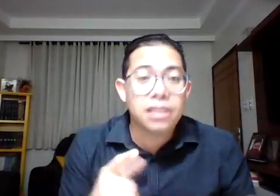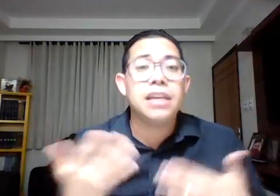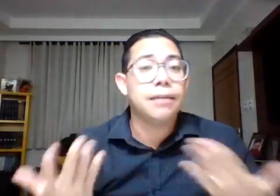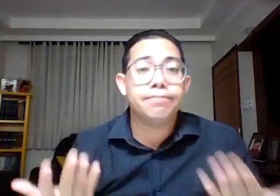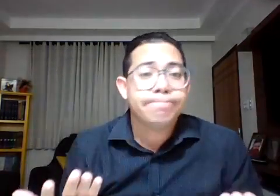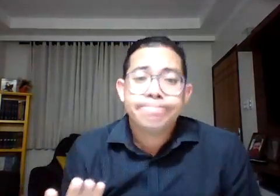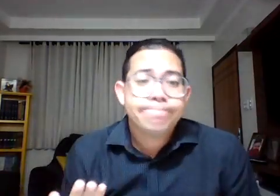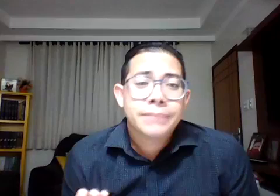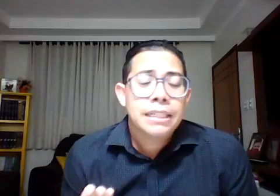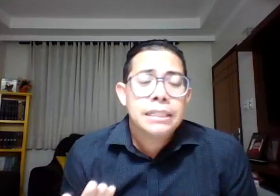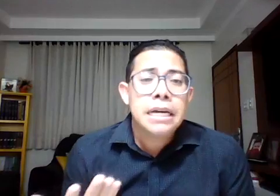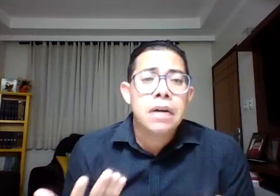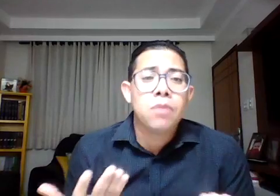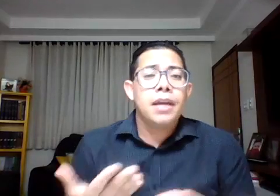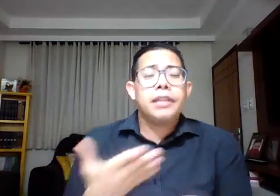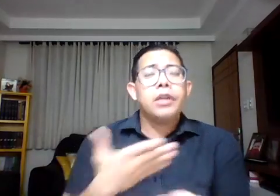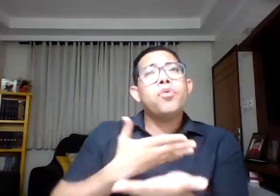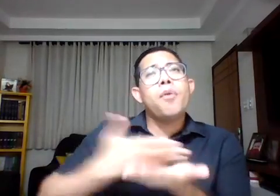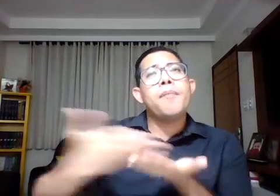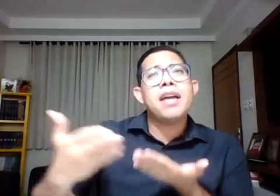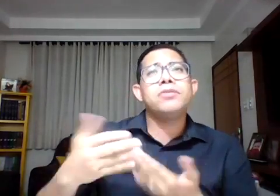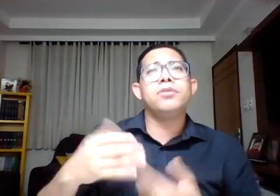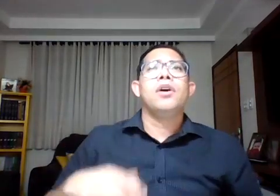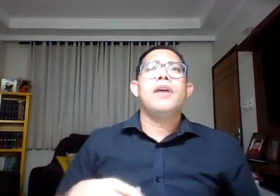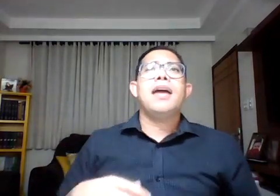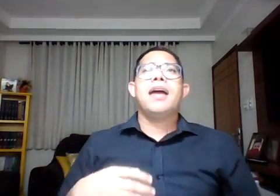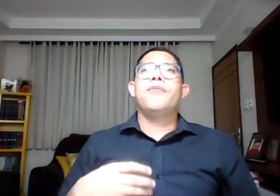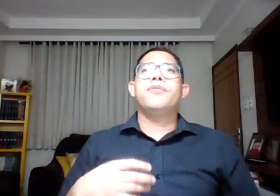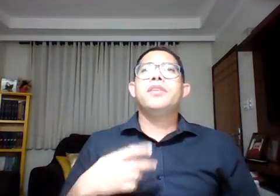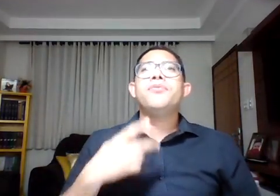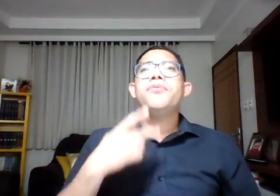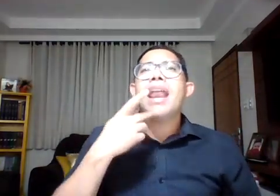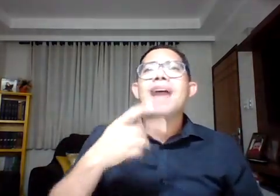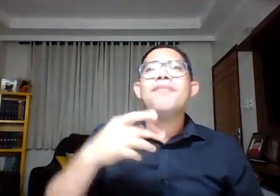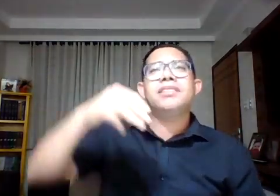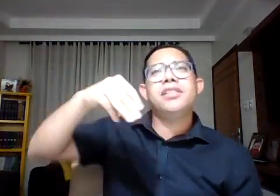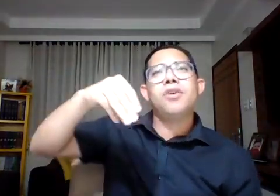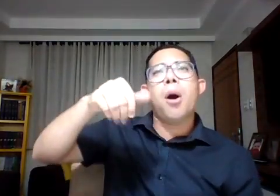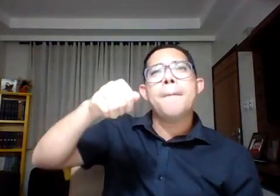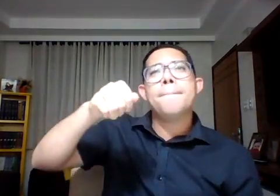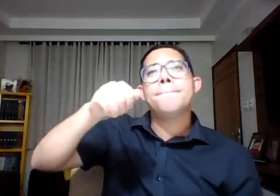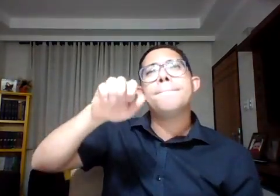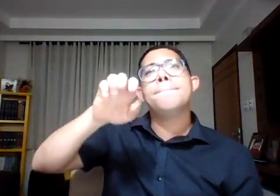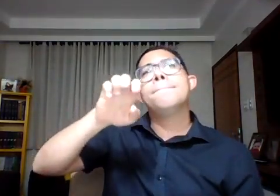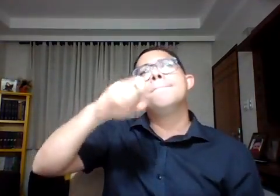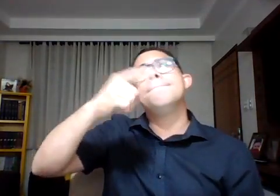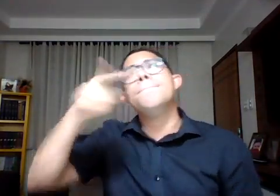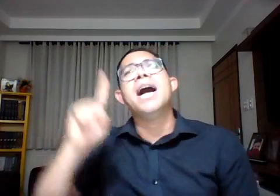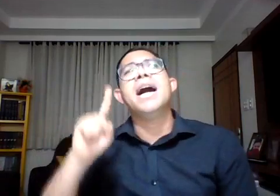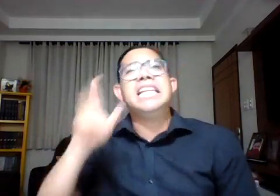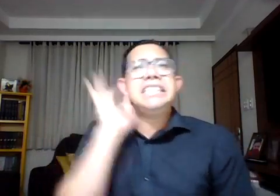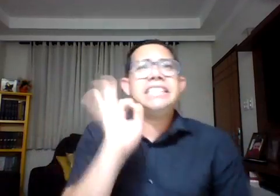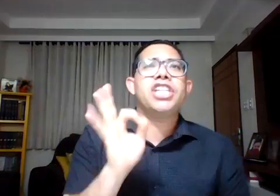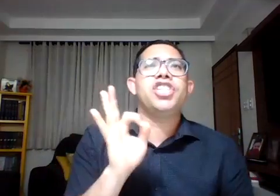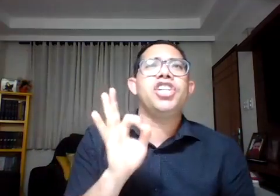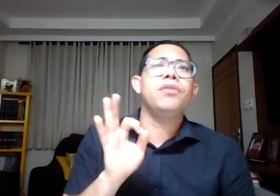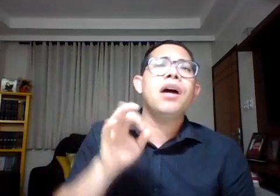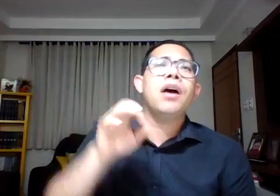conseguia? Não. Então, no começo, você não falava assim, ó, mãe, certinho. Não.